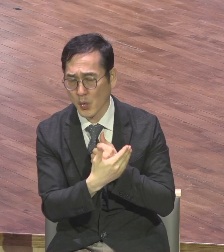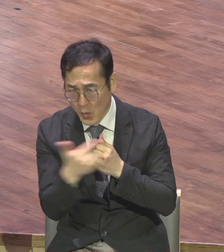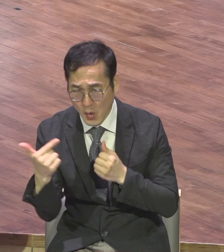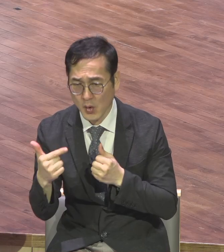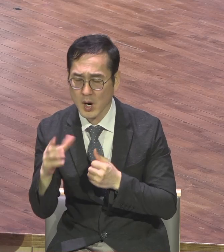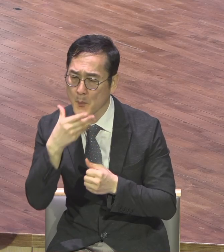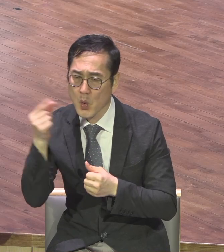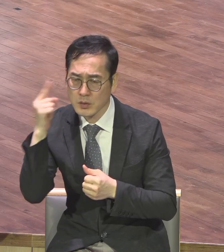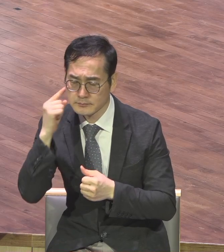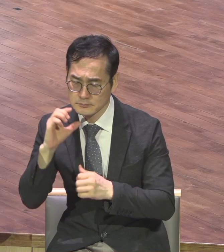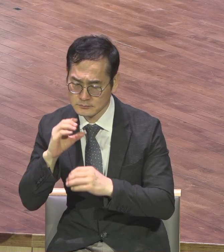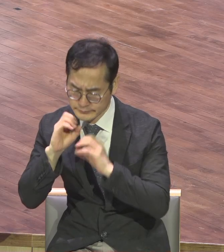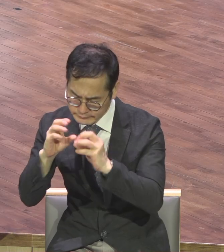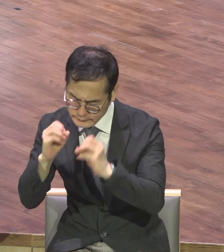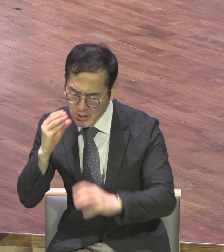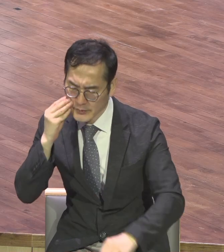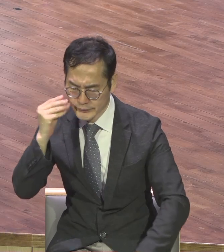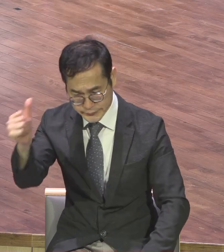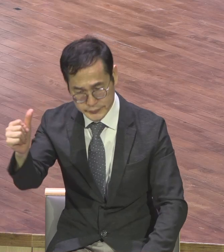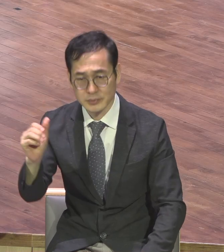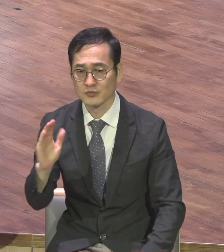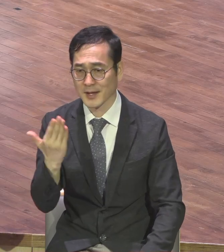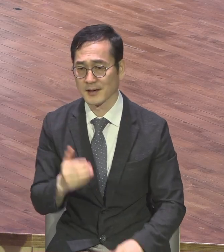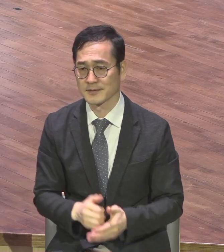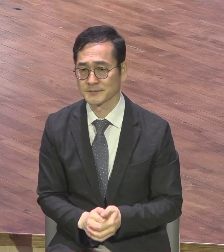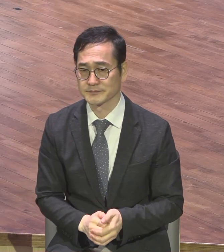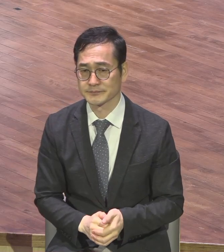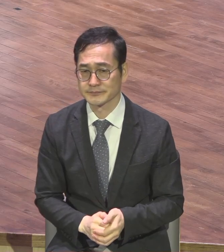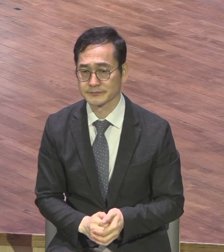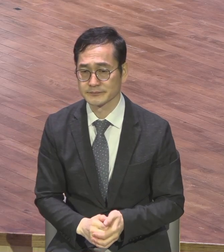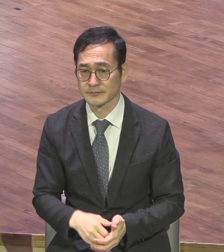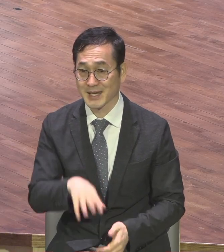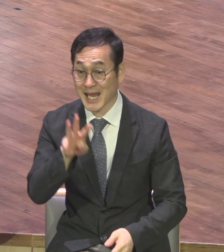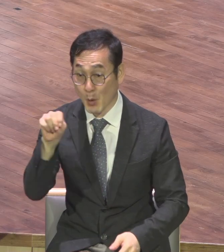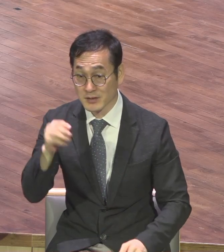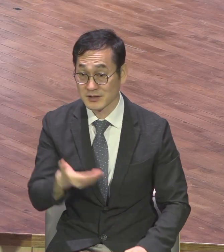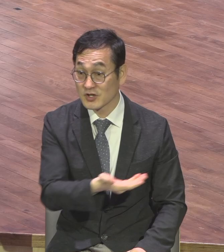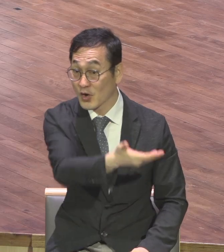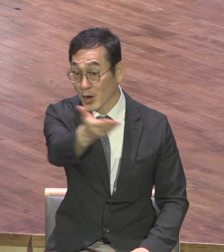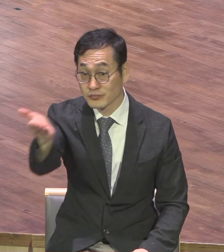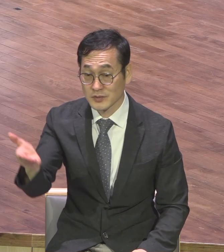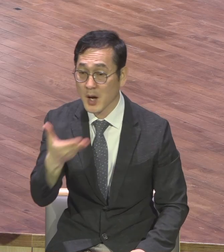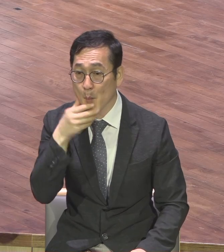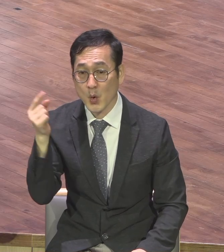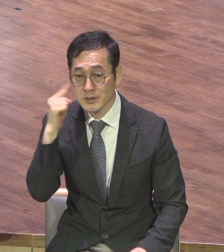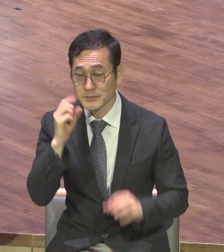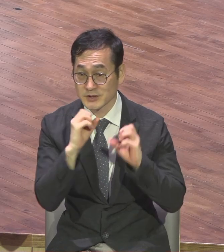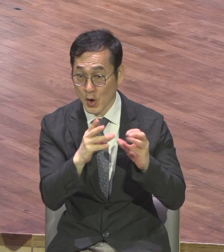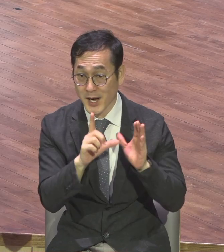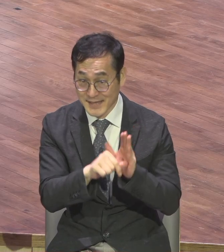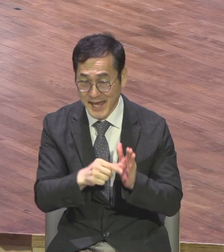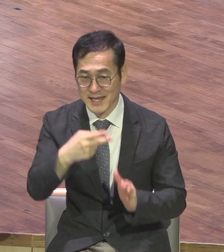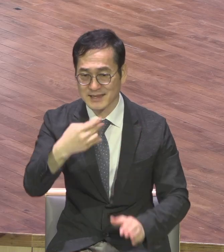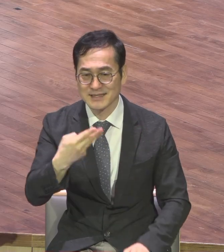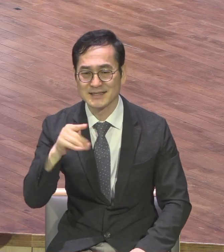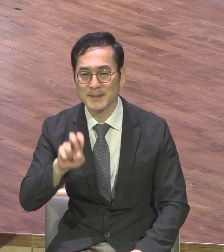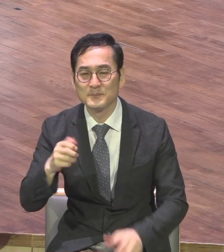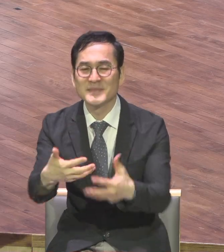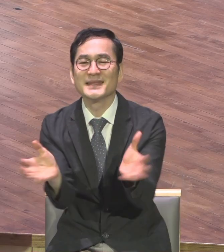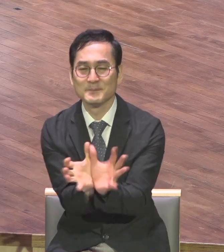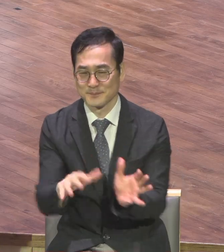운동하는데 지속할 수 있었어요. 저는 영계 모든 성도들이 지금 복음 전파의 드림팀이라고